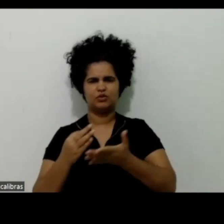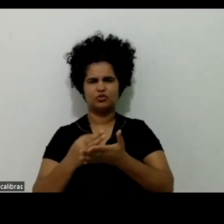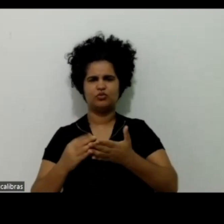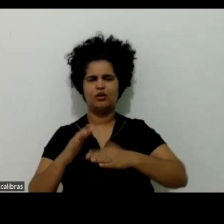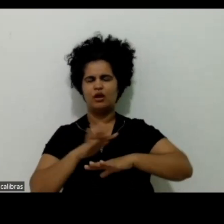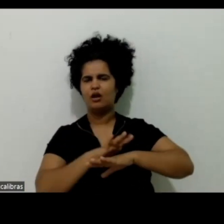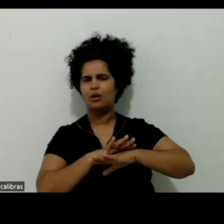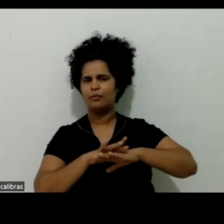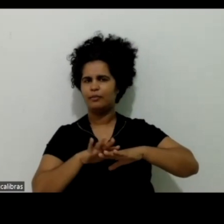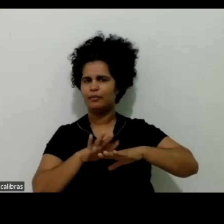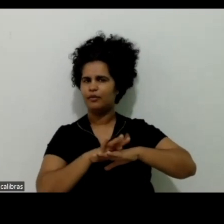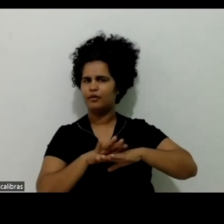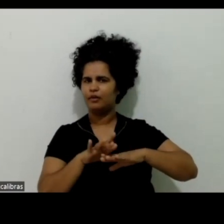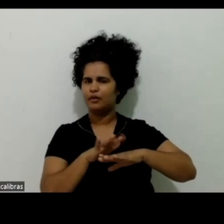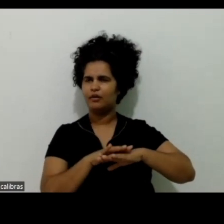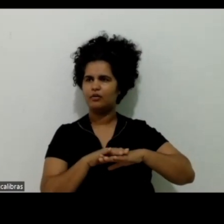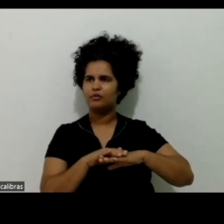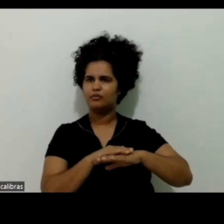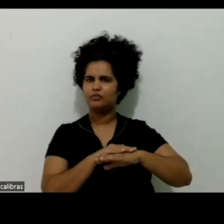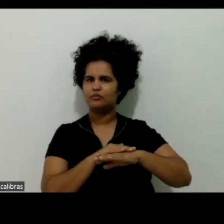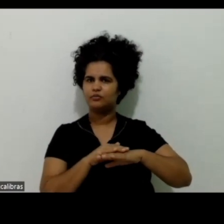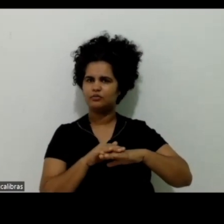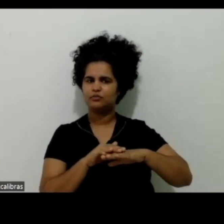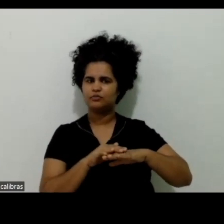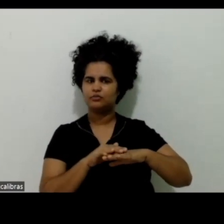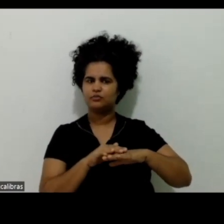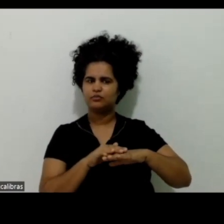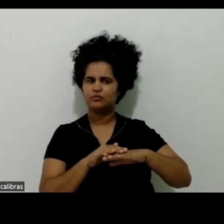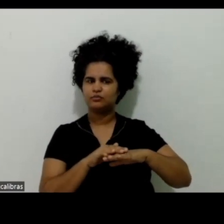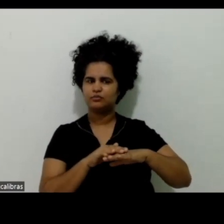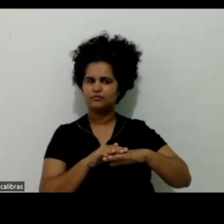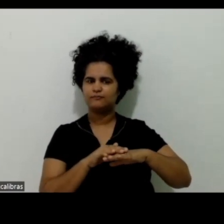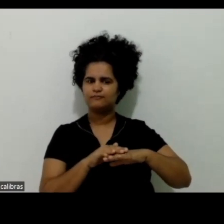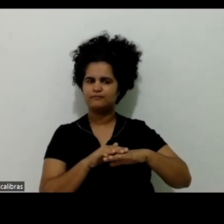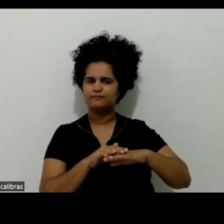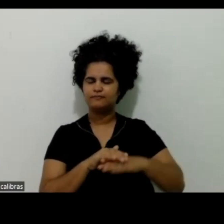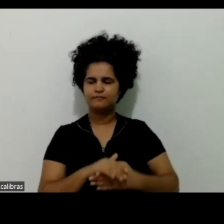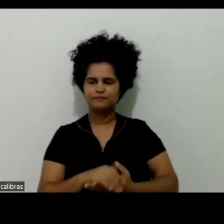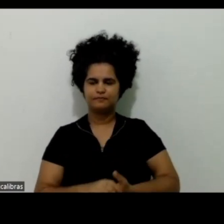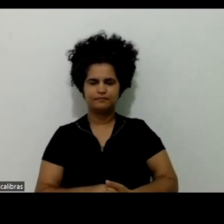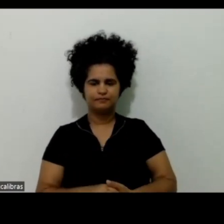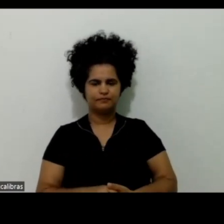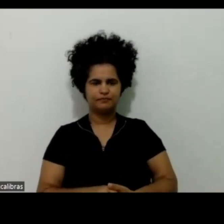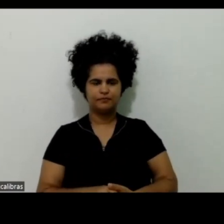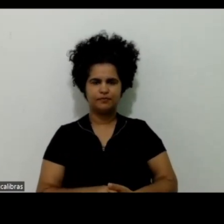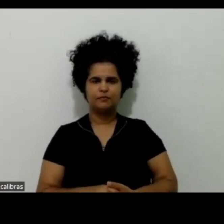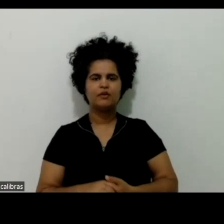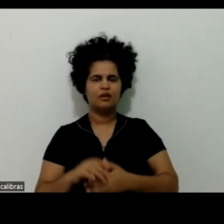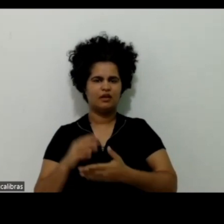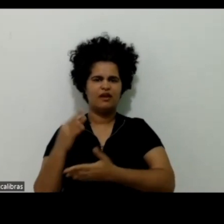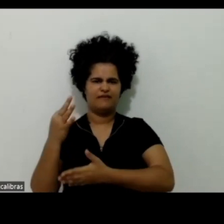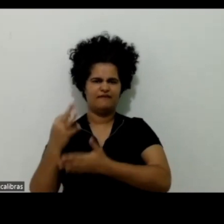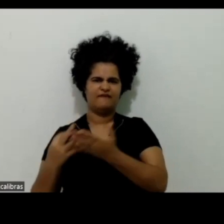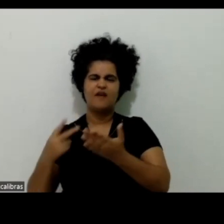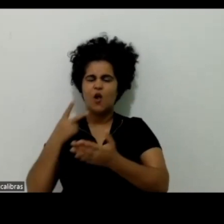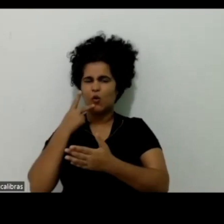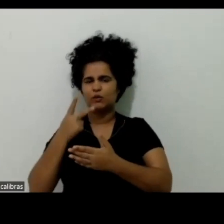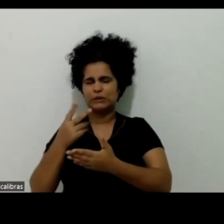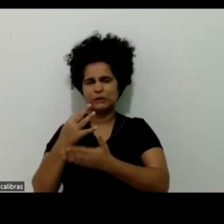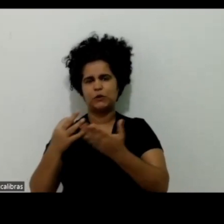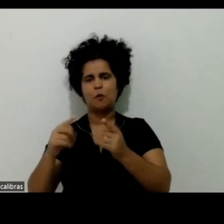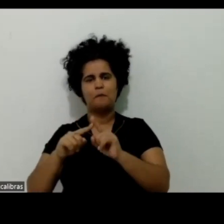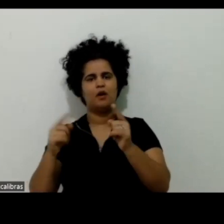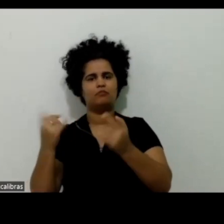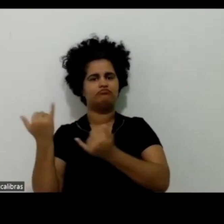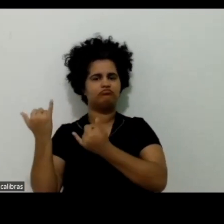mapa de pesadelos oceânicos e orgulhosa moldura de cicatrizes quilombolas. Eu acho que é isso, né? Se a gente tem desafios,